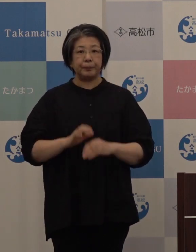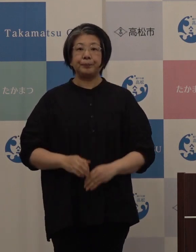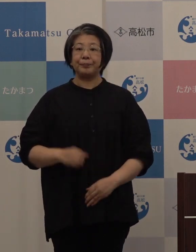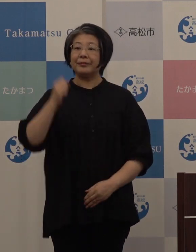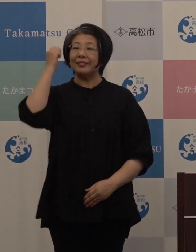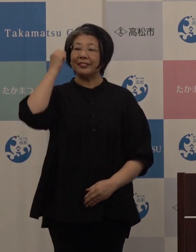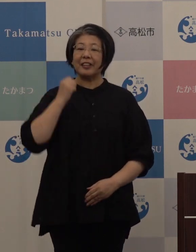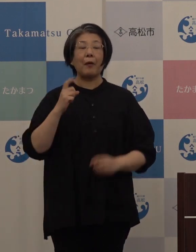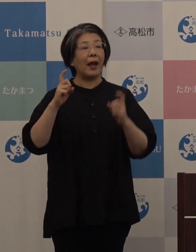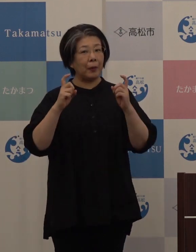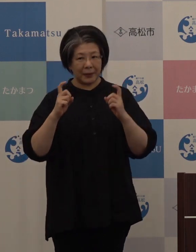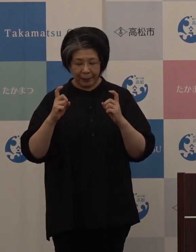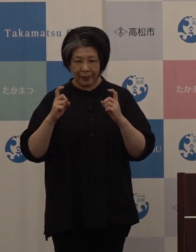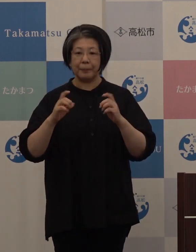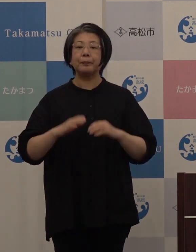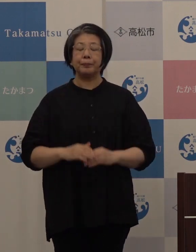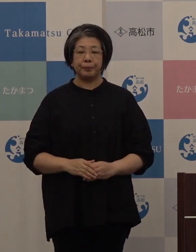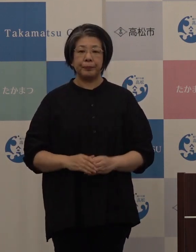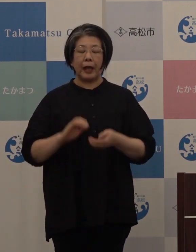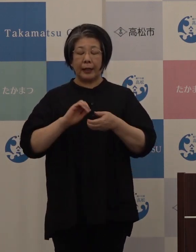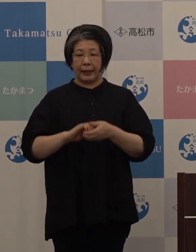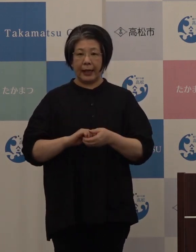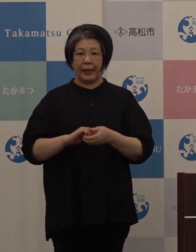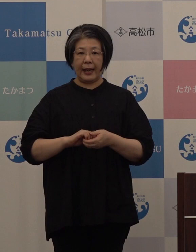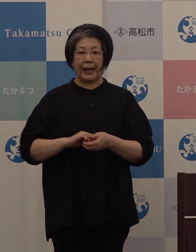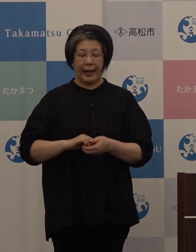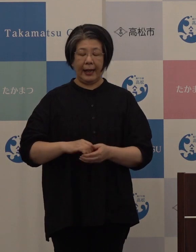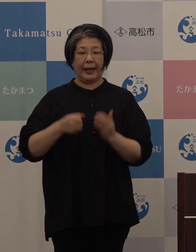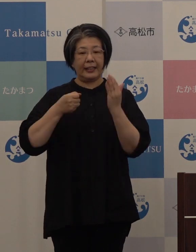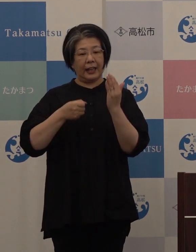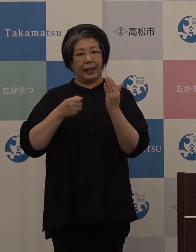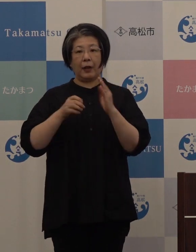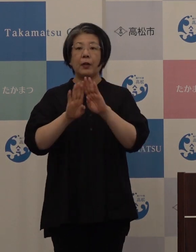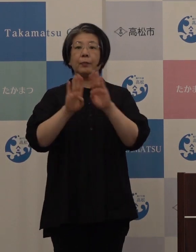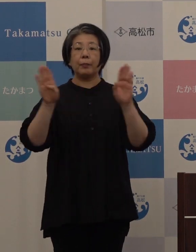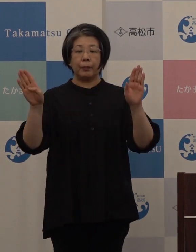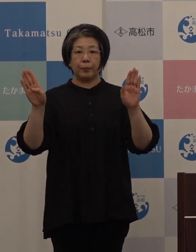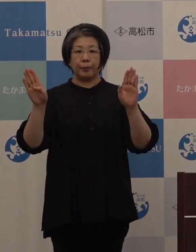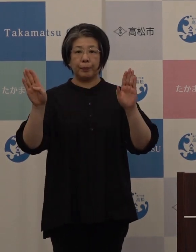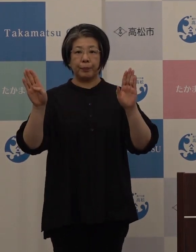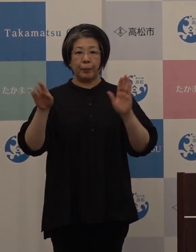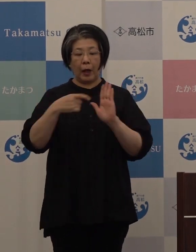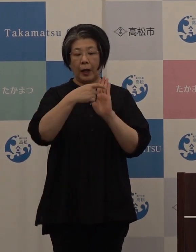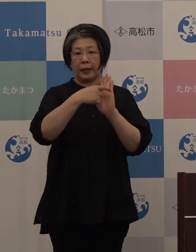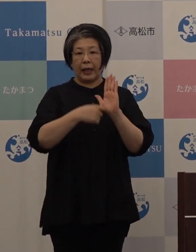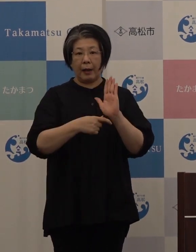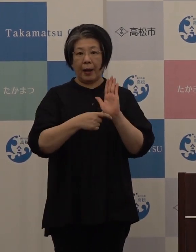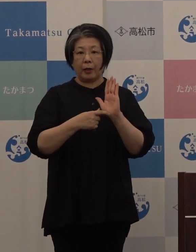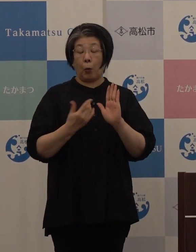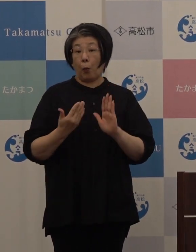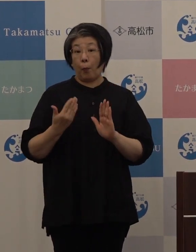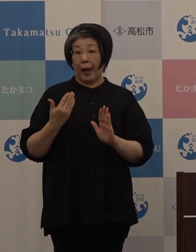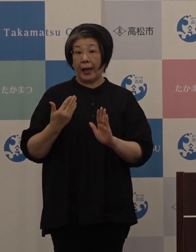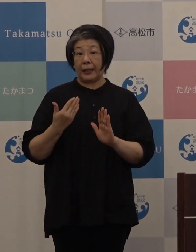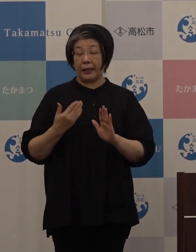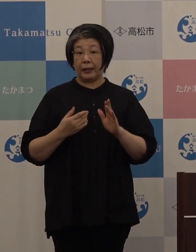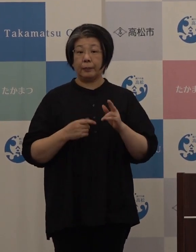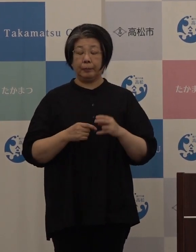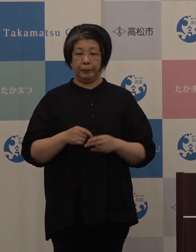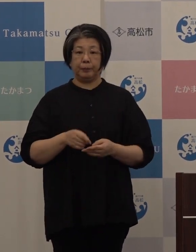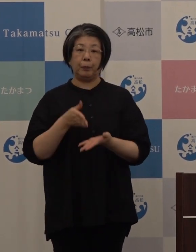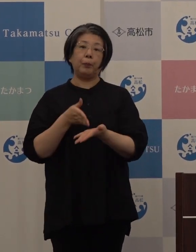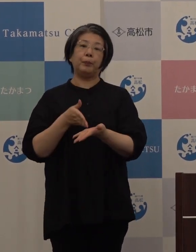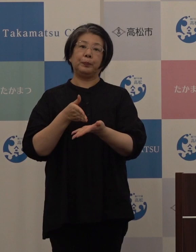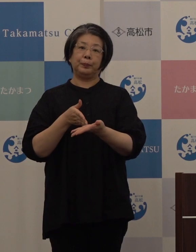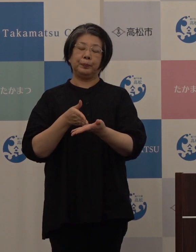はい、おはようございます。それでは定例記者会見を始めさせていただきます。まず冒頭で少し2点ほどお話をさせていただきたい